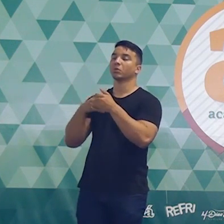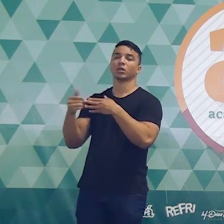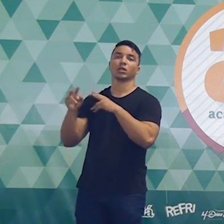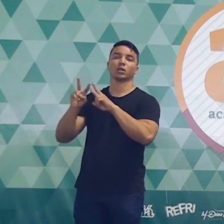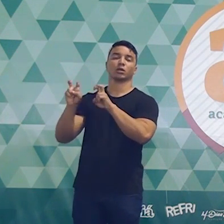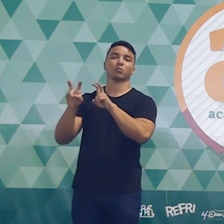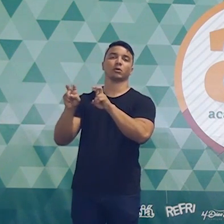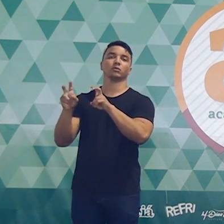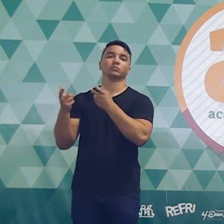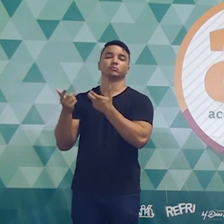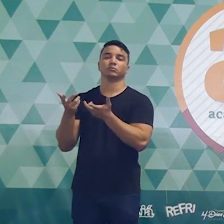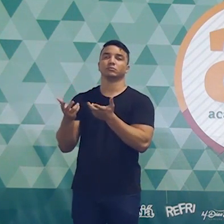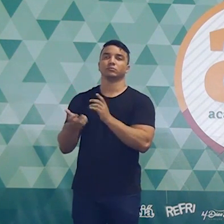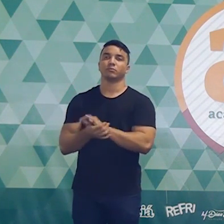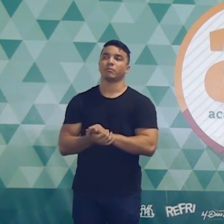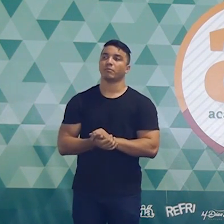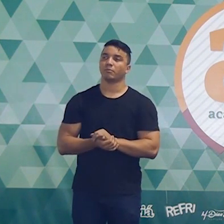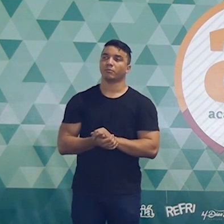tema.